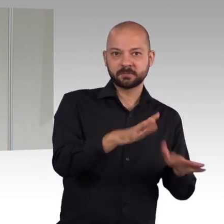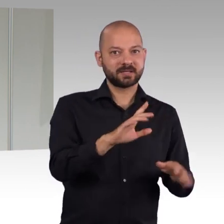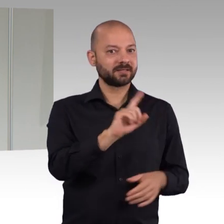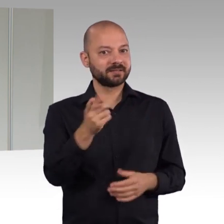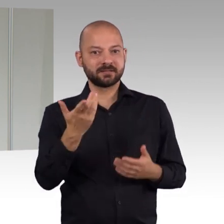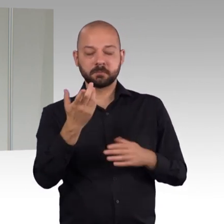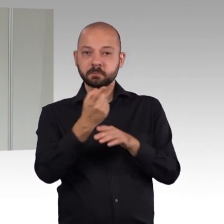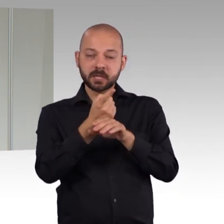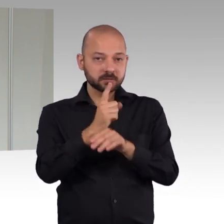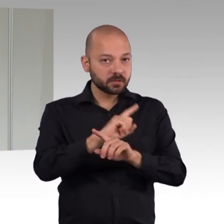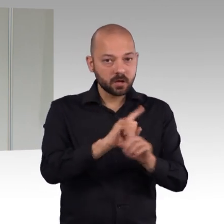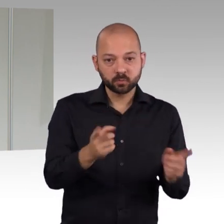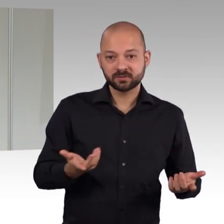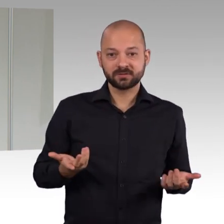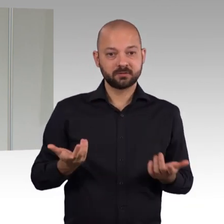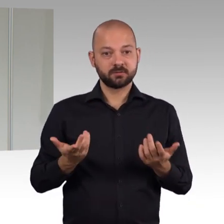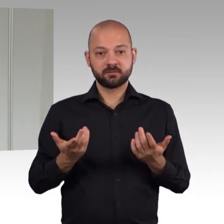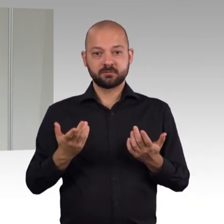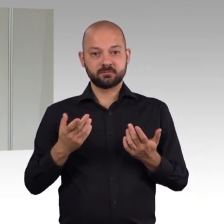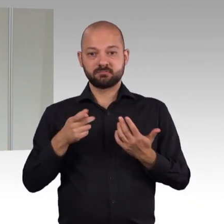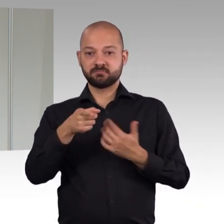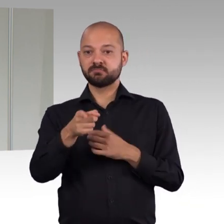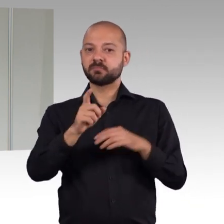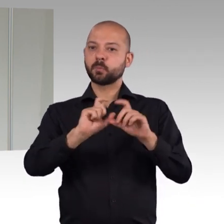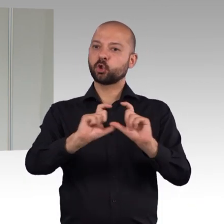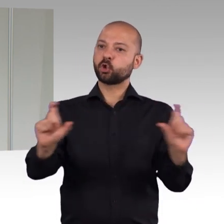innere Gefüge unserer Streitkräfte zersetzt.